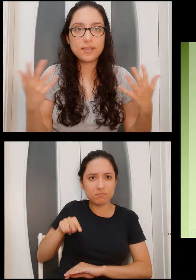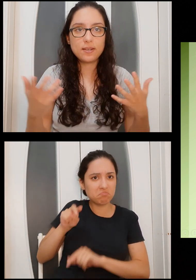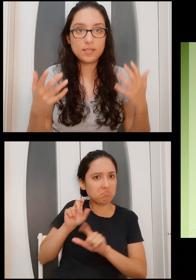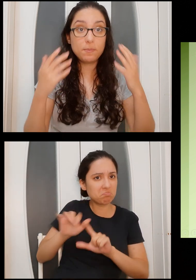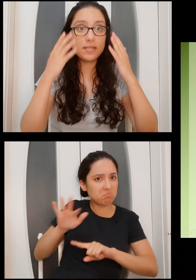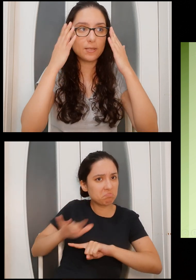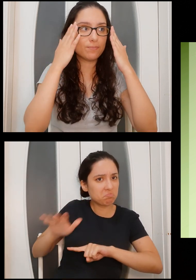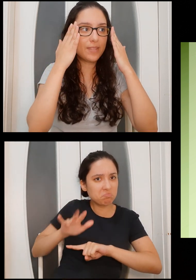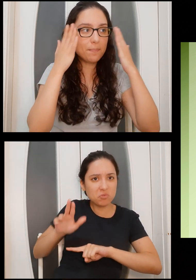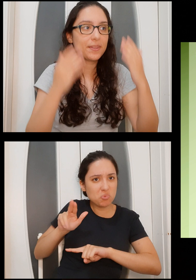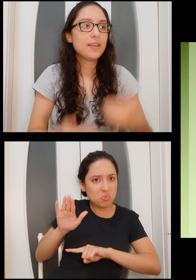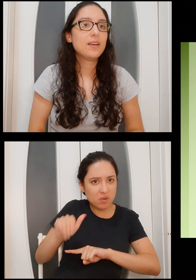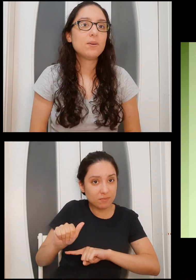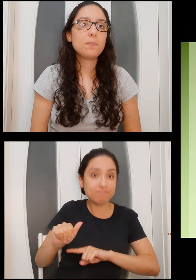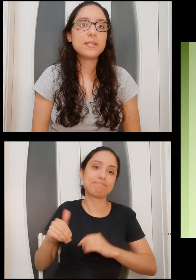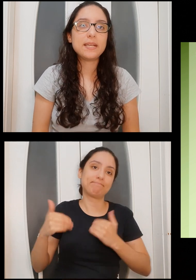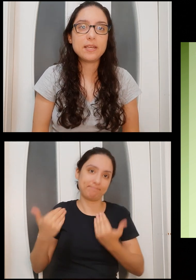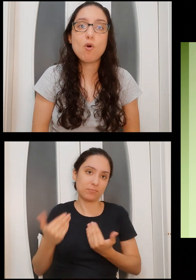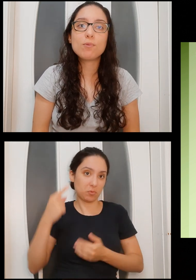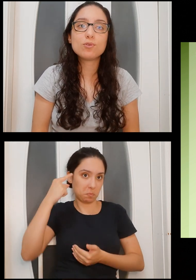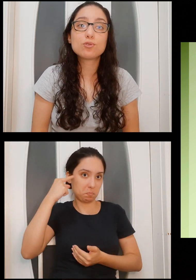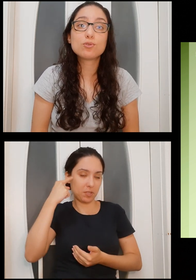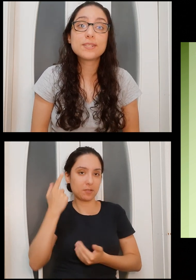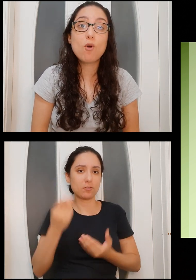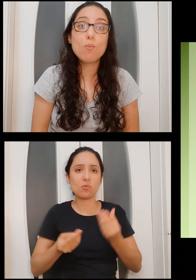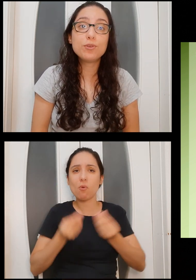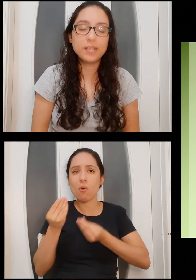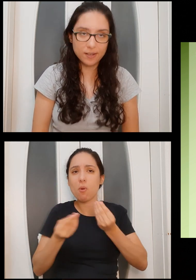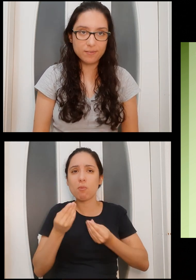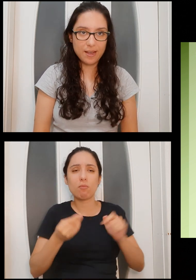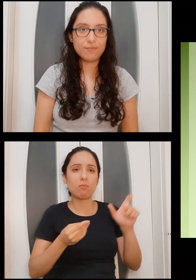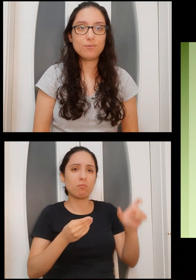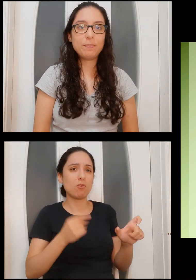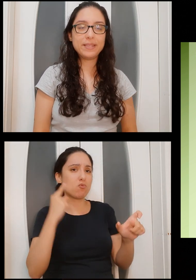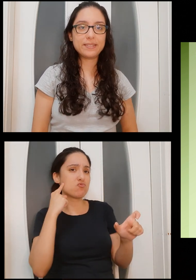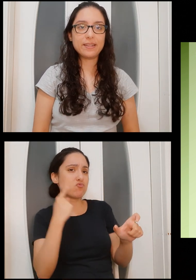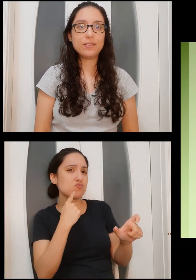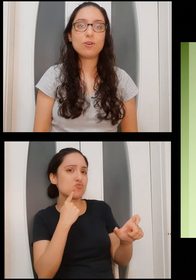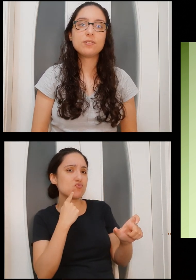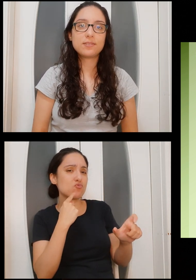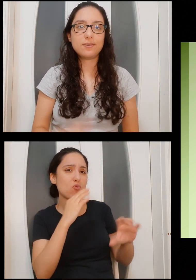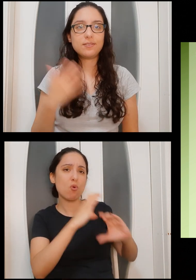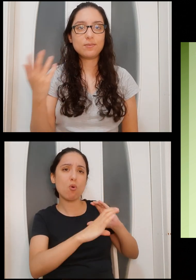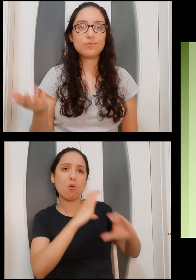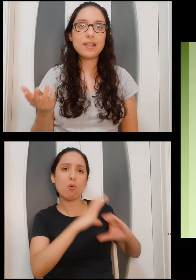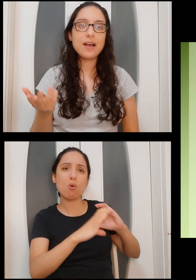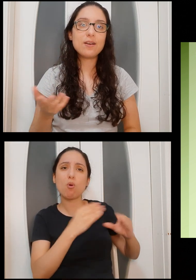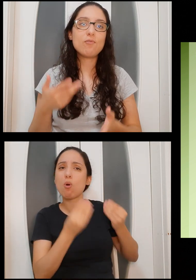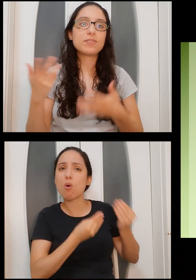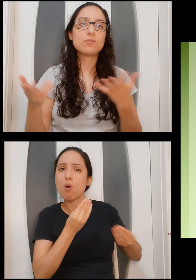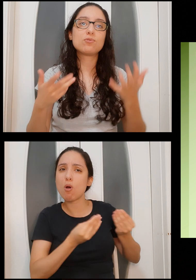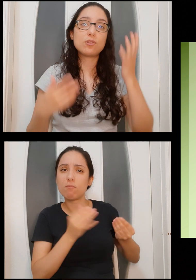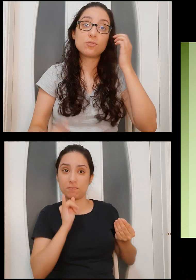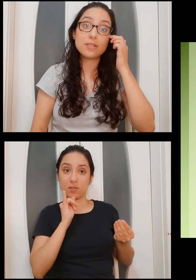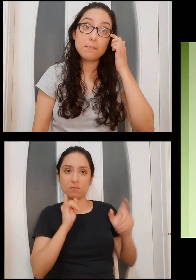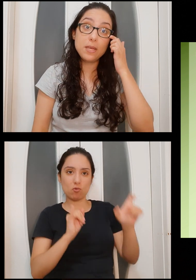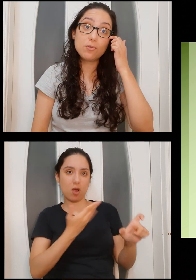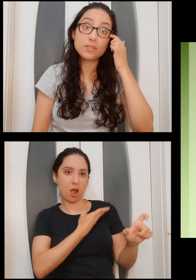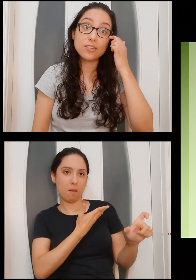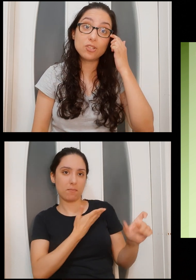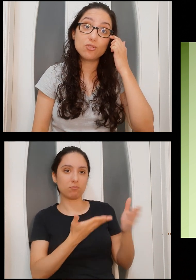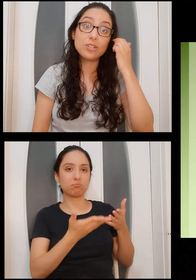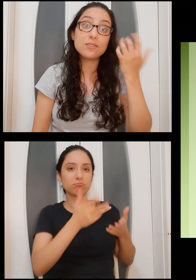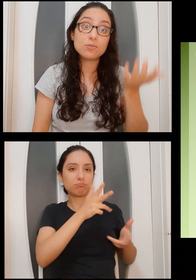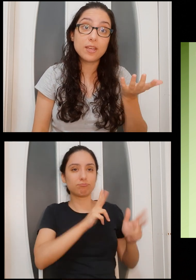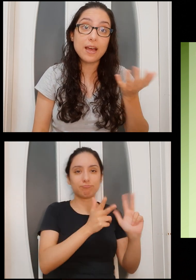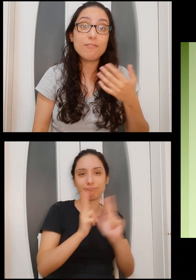ouviu essa expressão, tá? Vamos pensar aí, como que o surdo se comunica? Tá, vamos pensar, né? Nós estamos lá conversando com os nossos amigos,